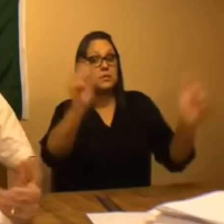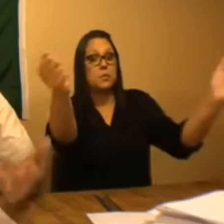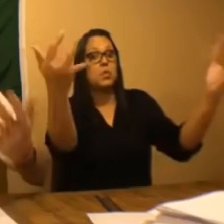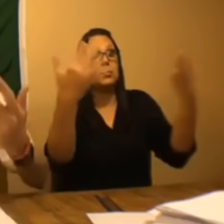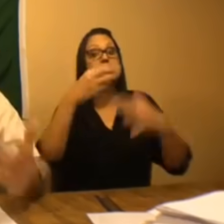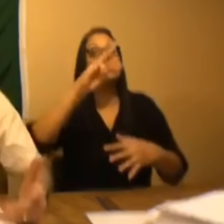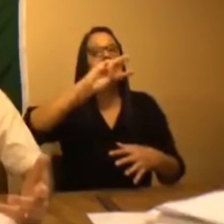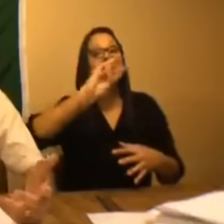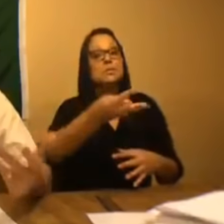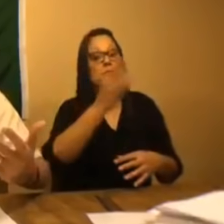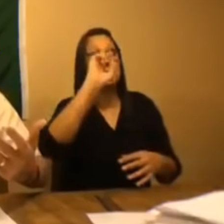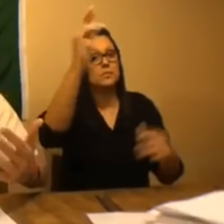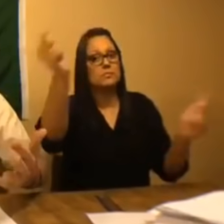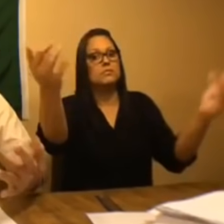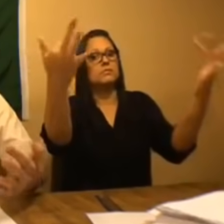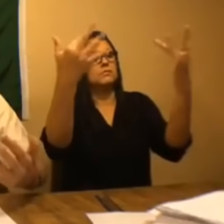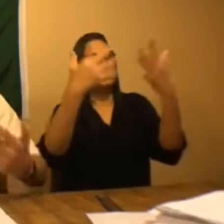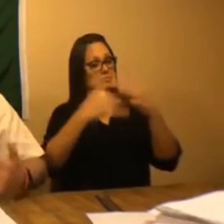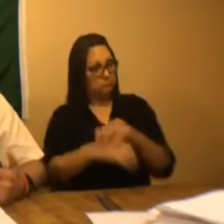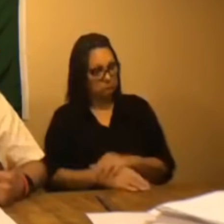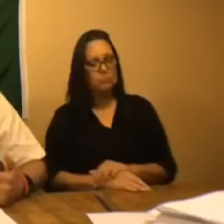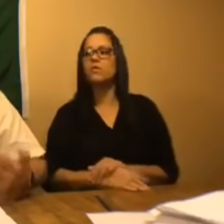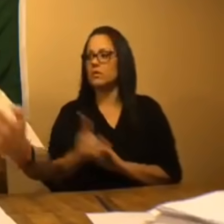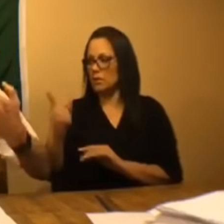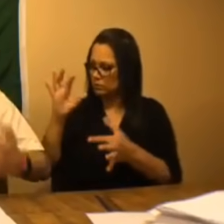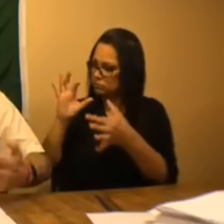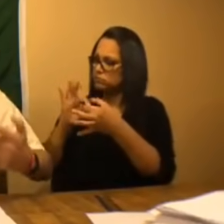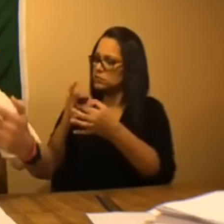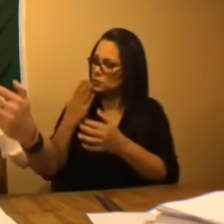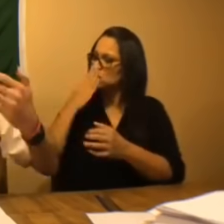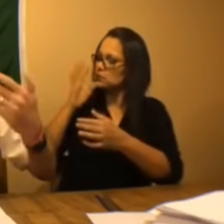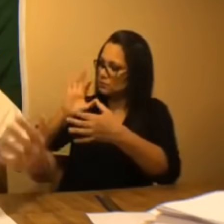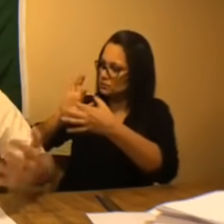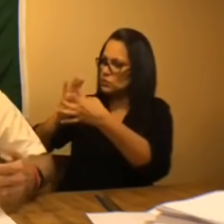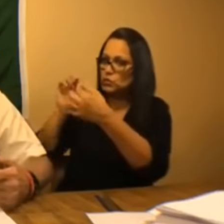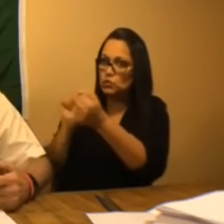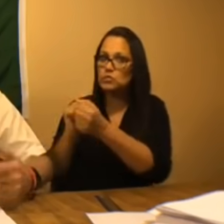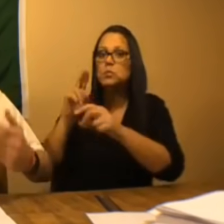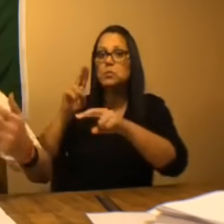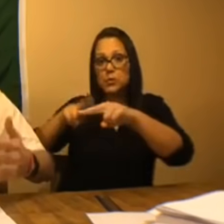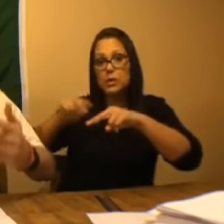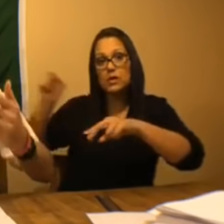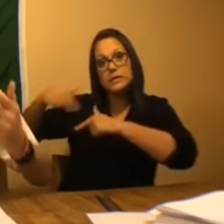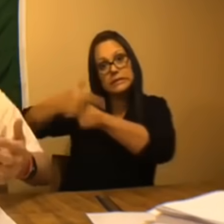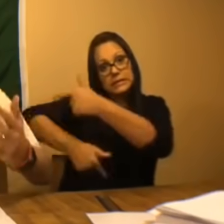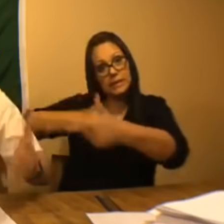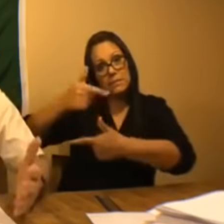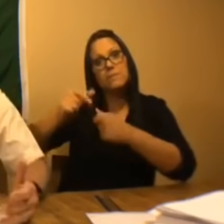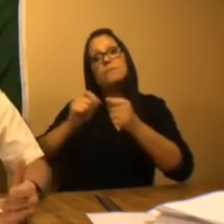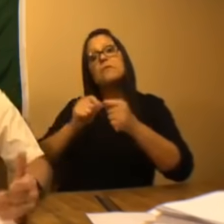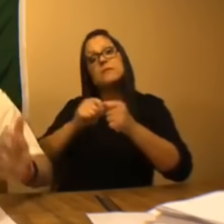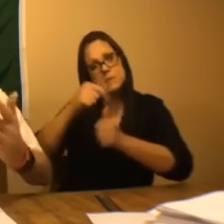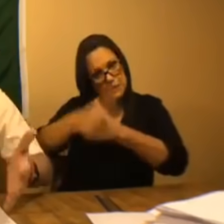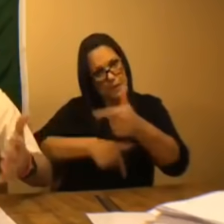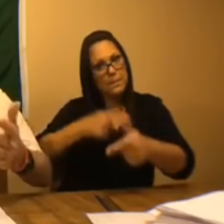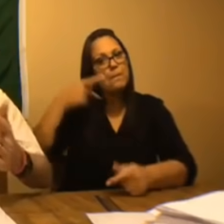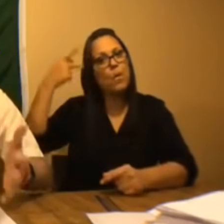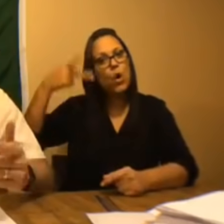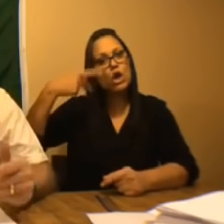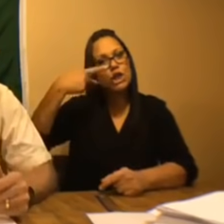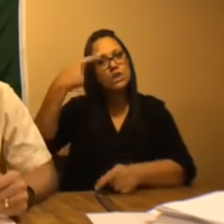Brasil, que hipotecaram solidariedade a nós, pela forma que estamos dizendo que faremos política,